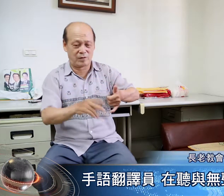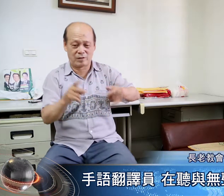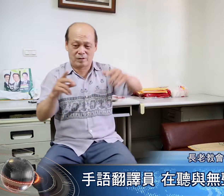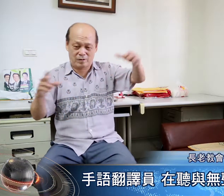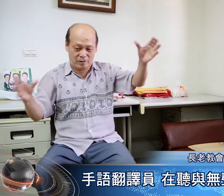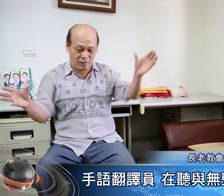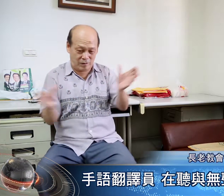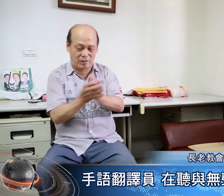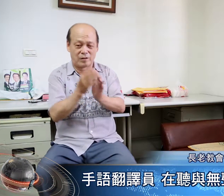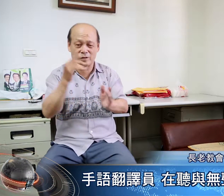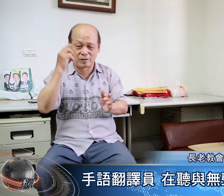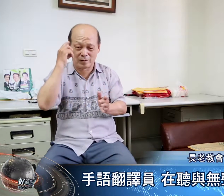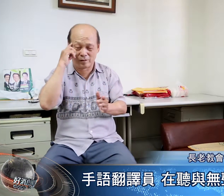部